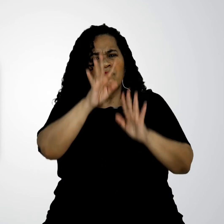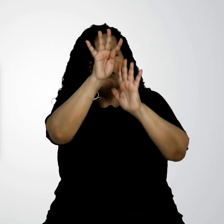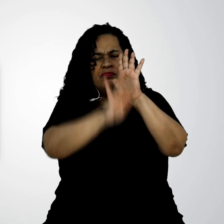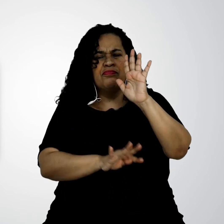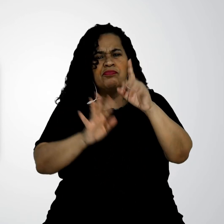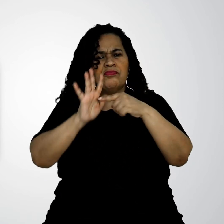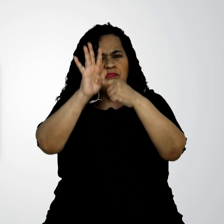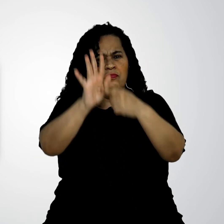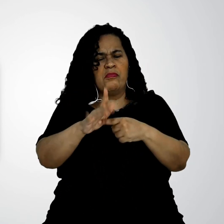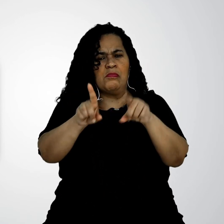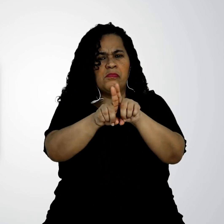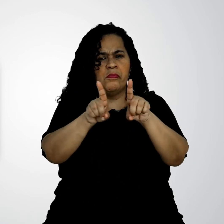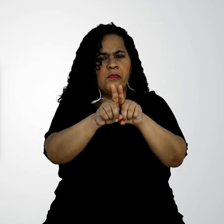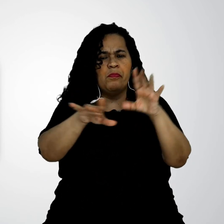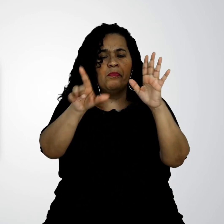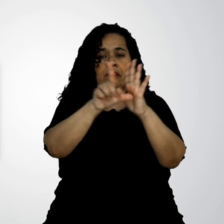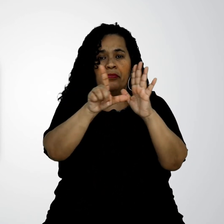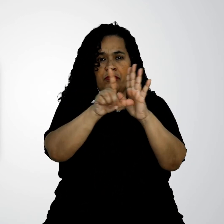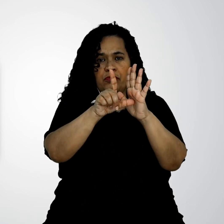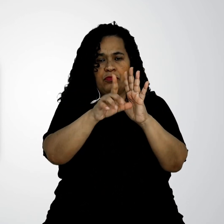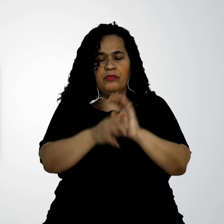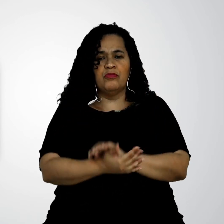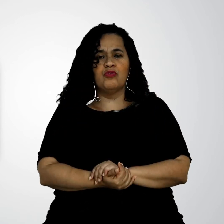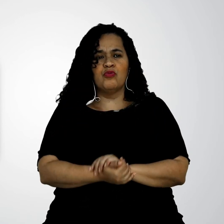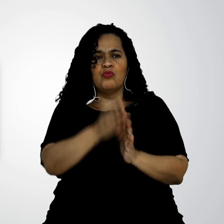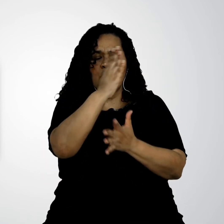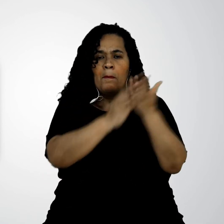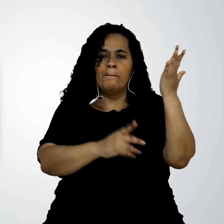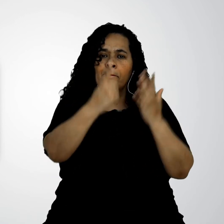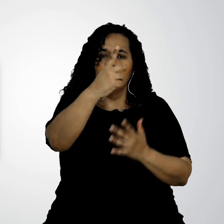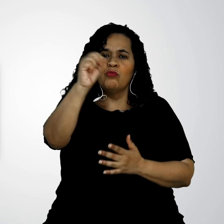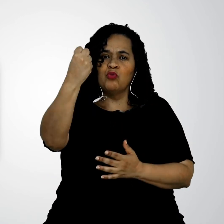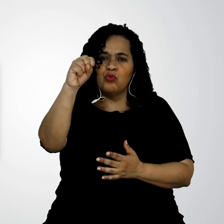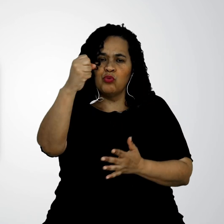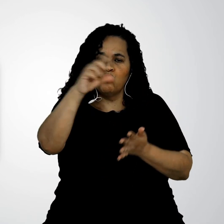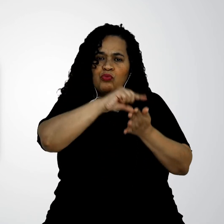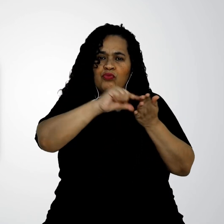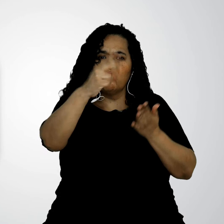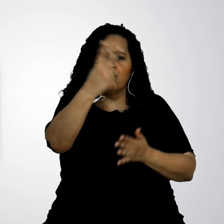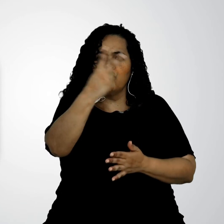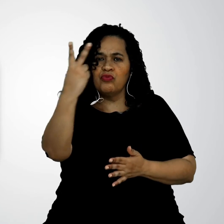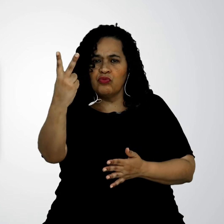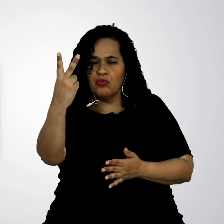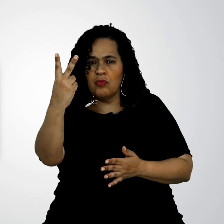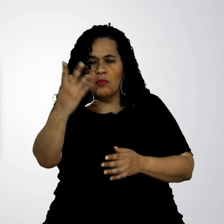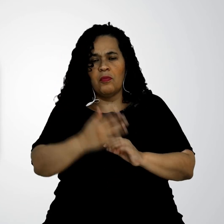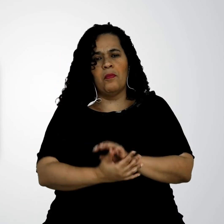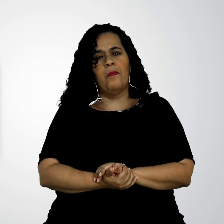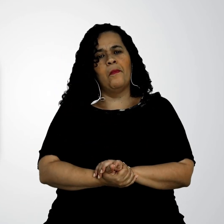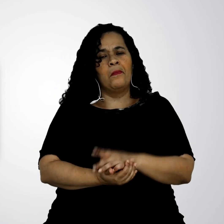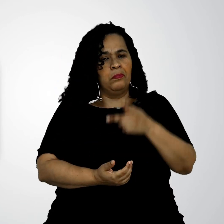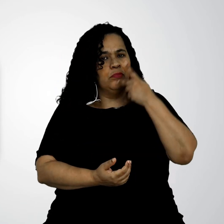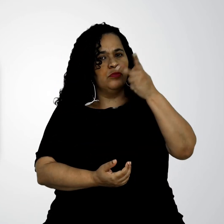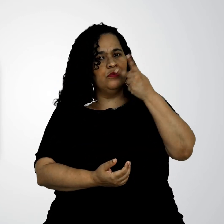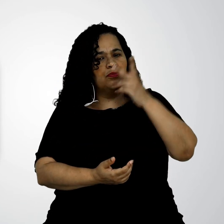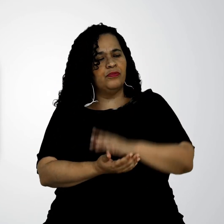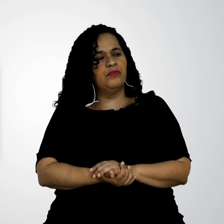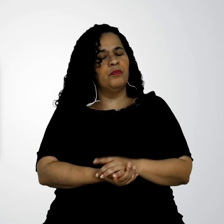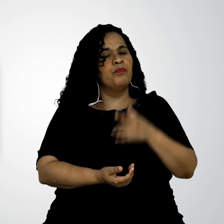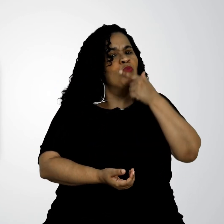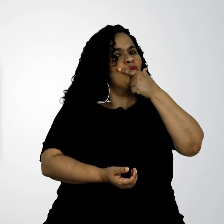eu peguei aqui Levíticos, deixa eu ler o texto, 18, 22, ó. Não se deite com o